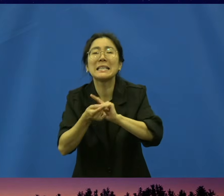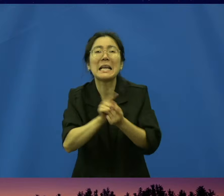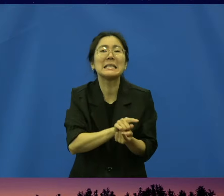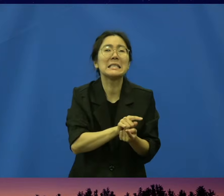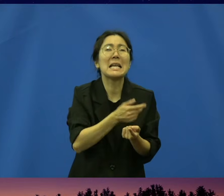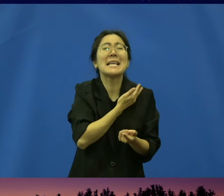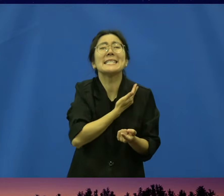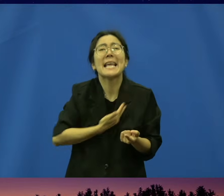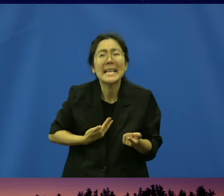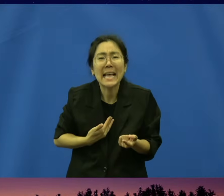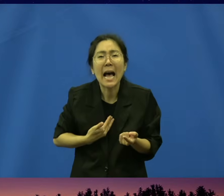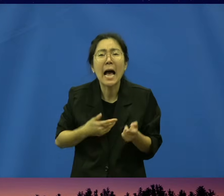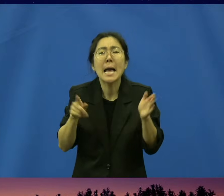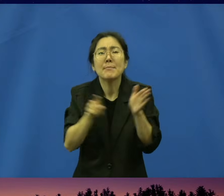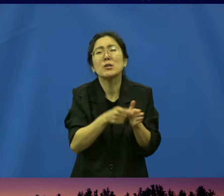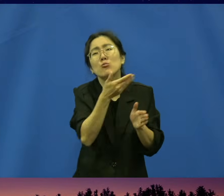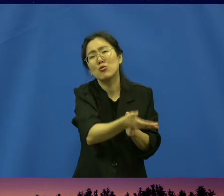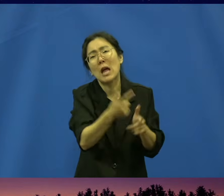피할 수 있겠습니까?